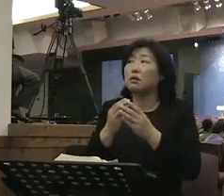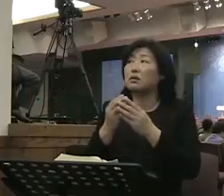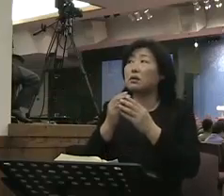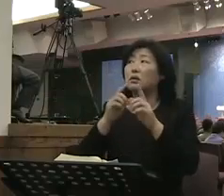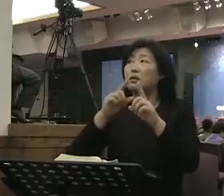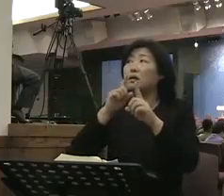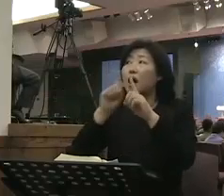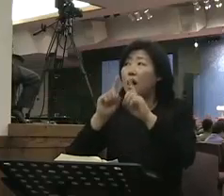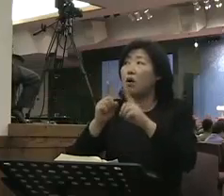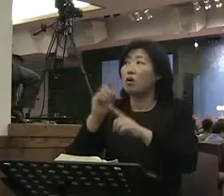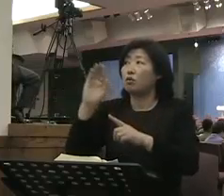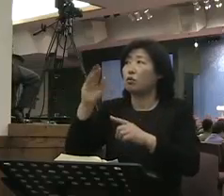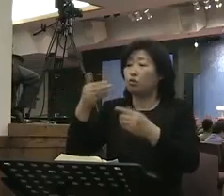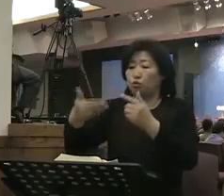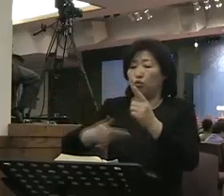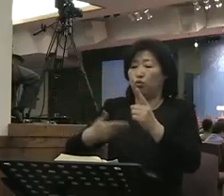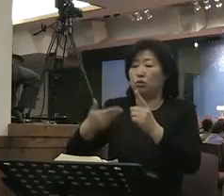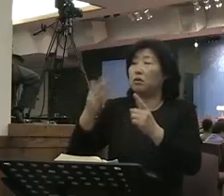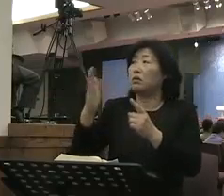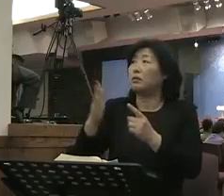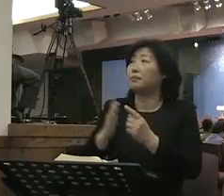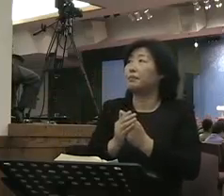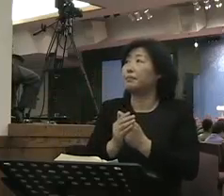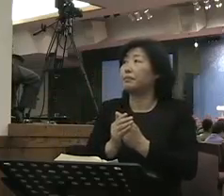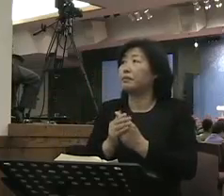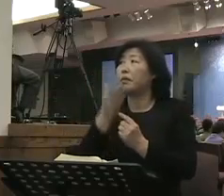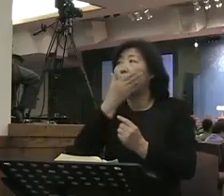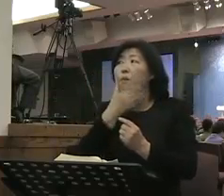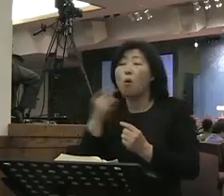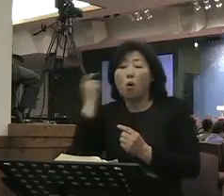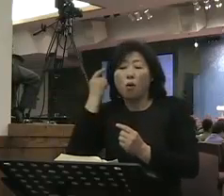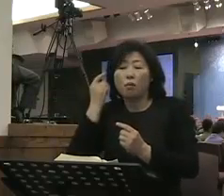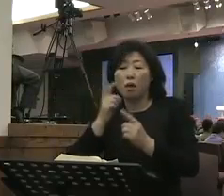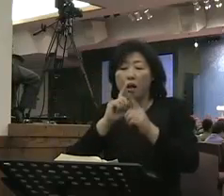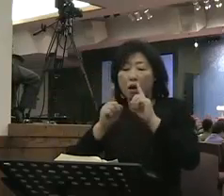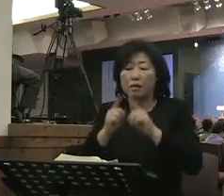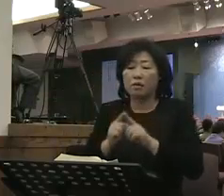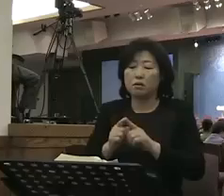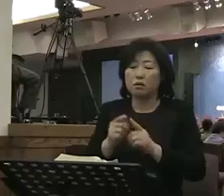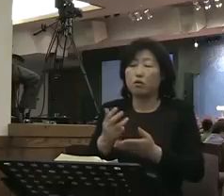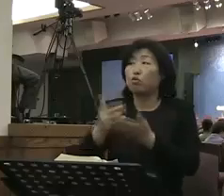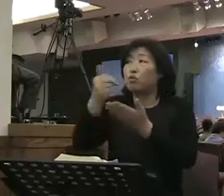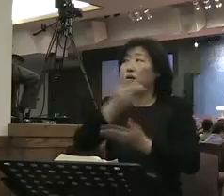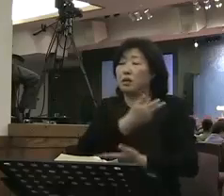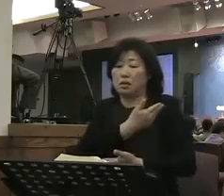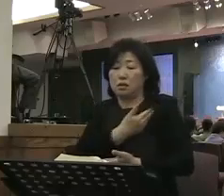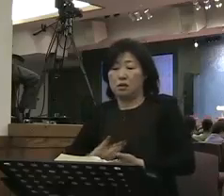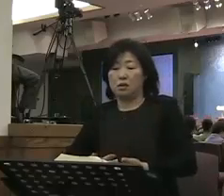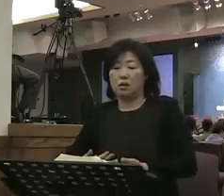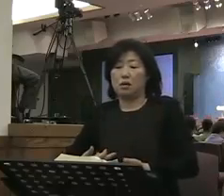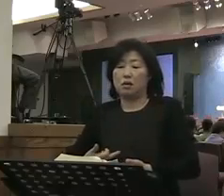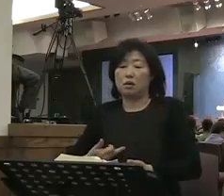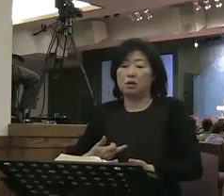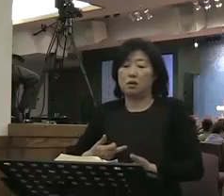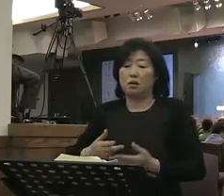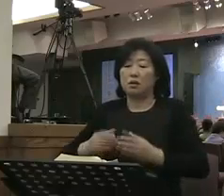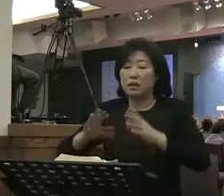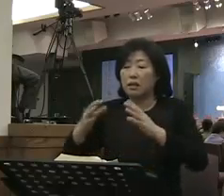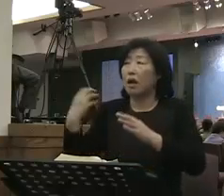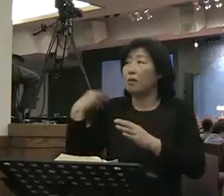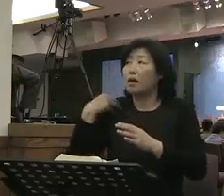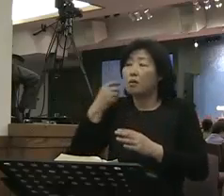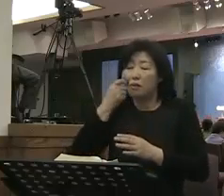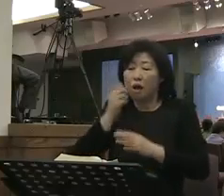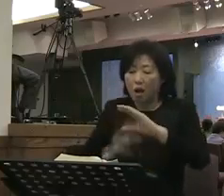주어집니다. 이 복음의 언어로서 주님의 제자들은 이제 나가 세상이 감당하지 못하는